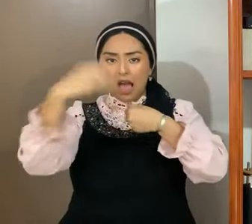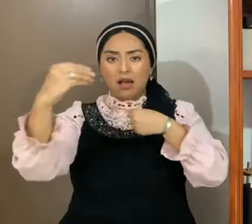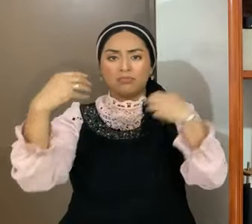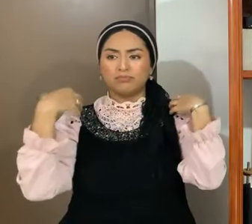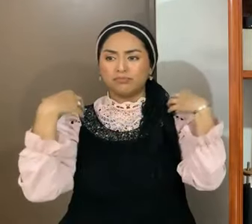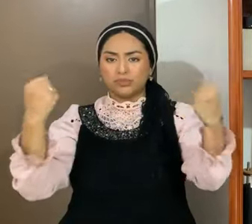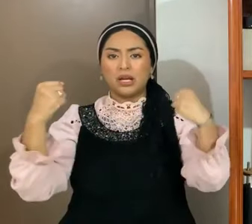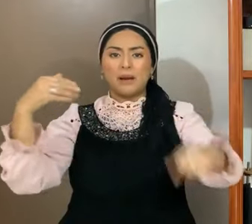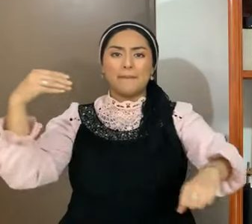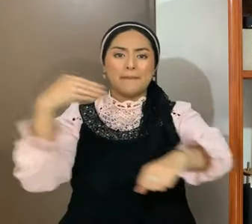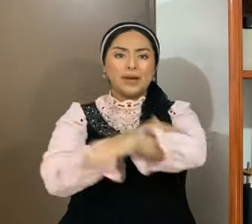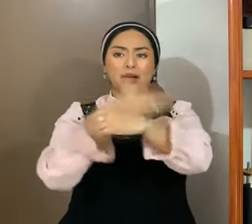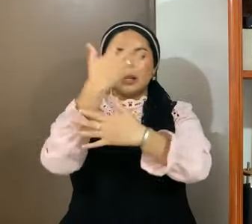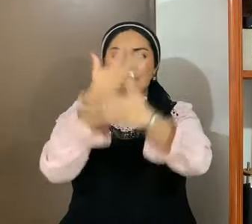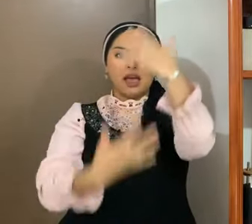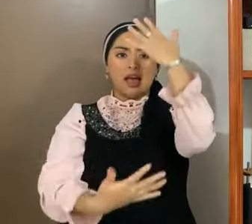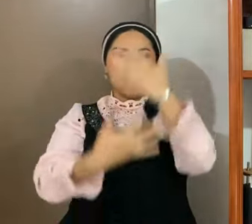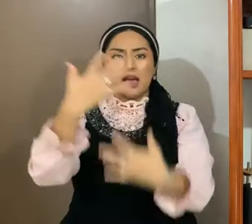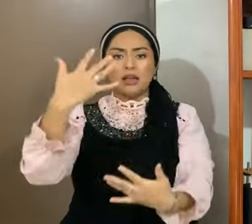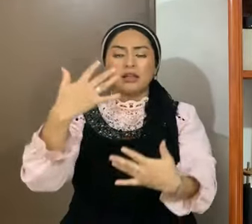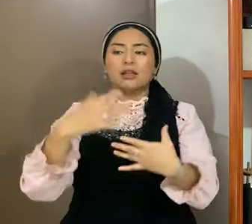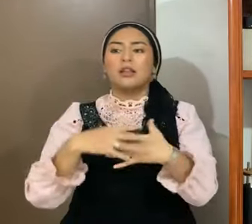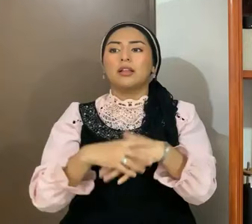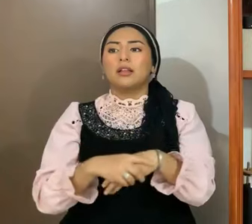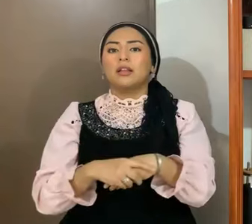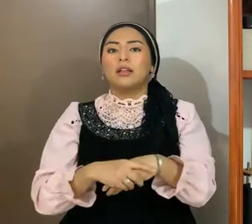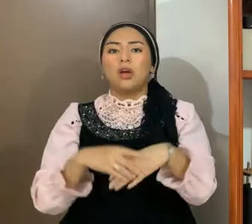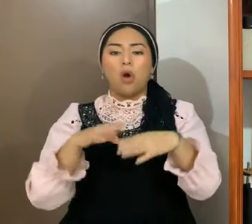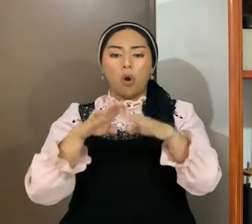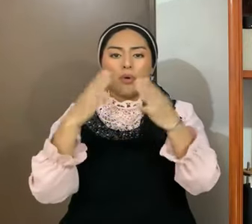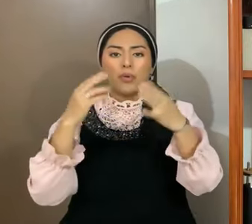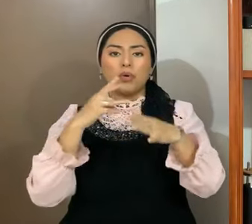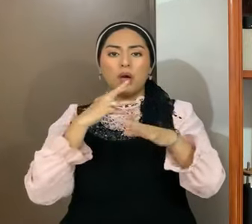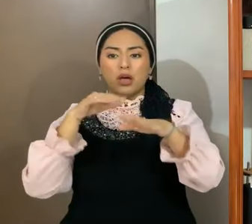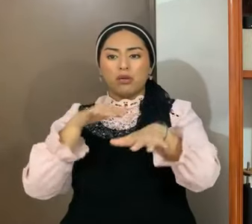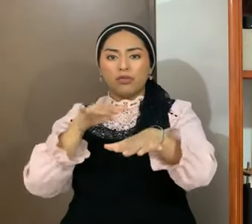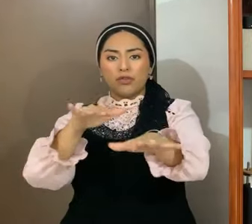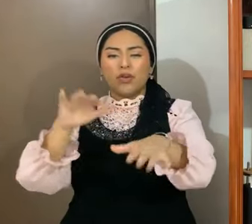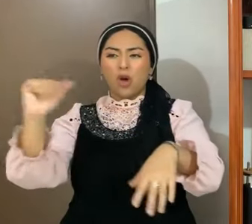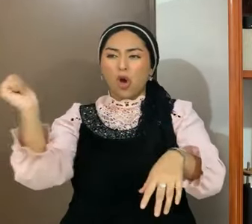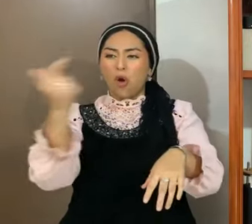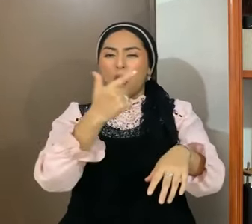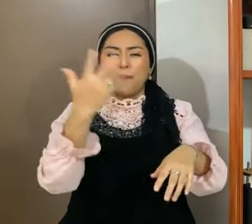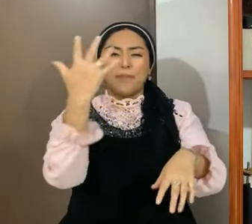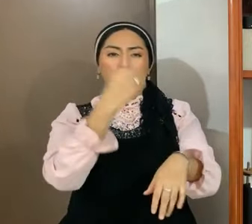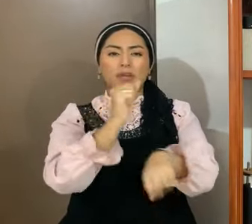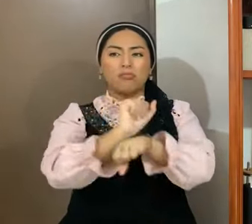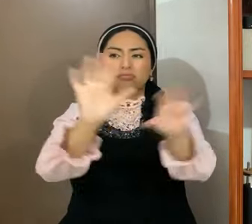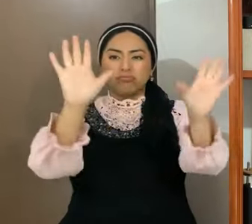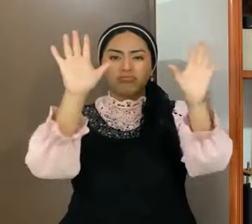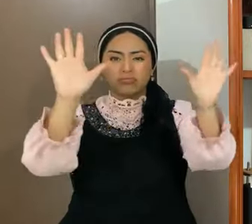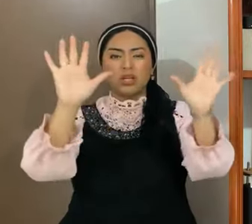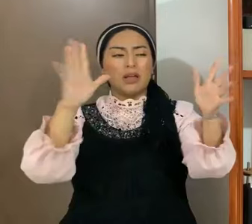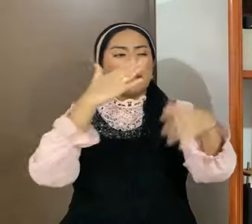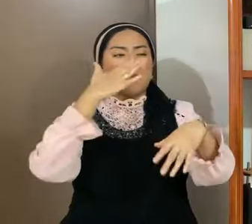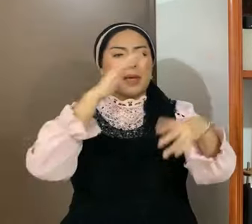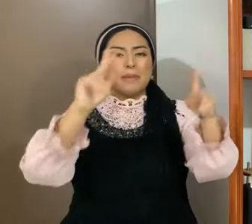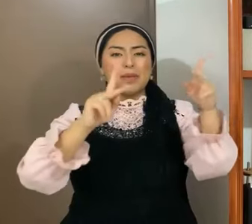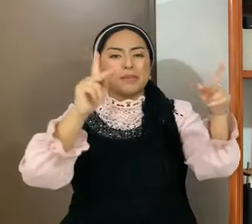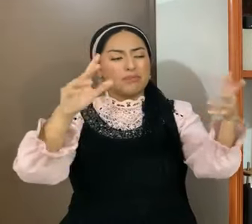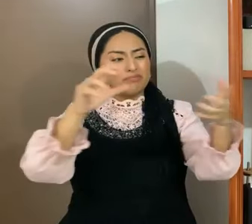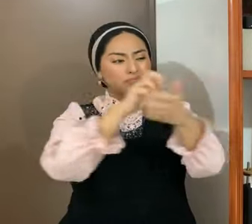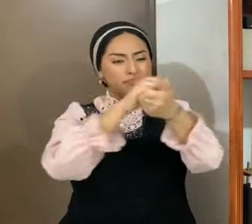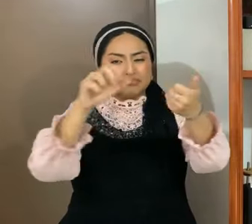mano poderosa de Yahweh delante de ellos, les abre el mar rojo y todos los preciosos milagros que vimos, destruye a sus